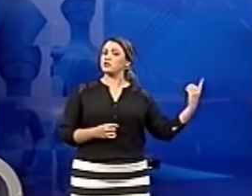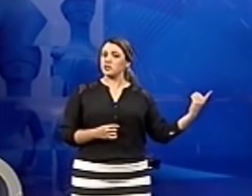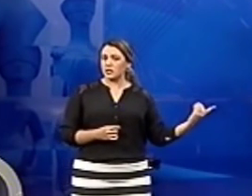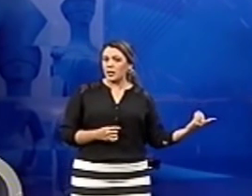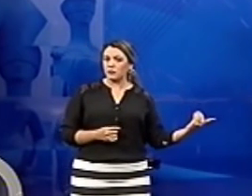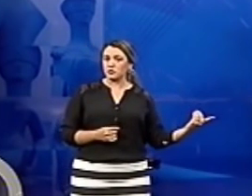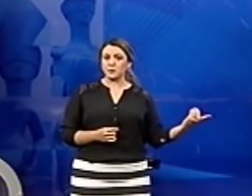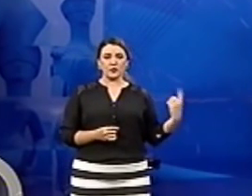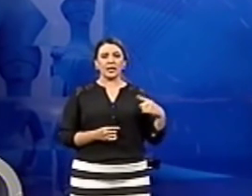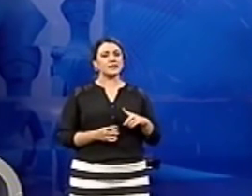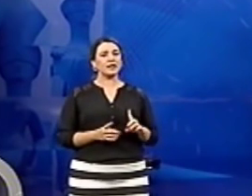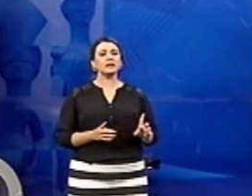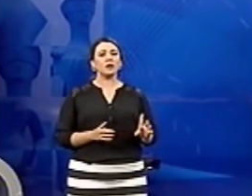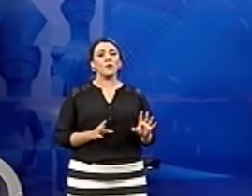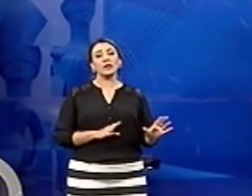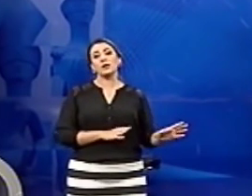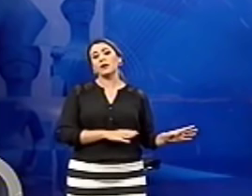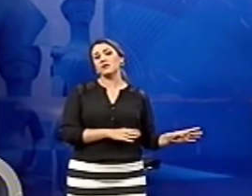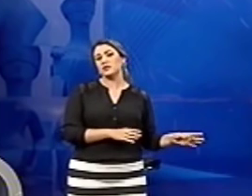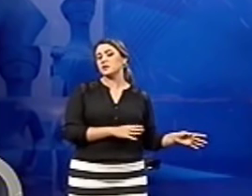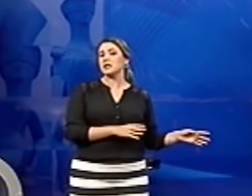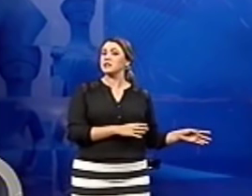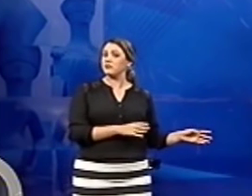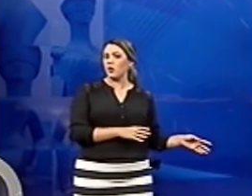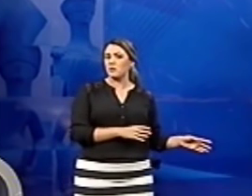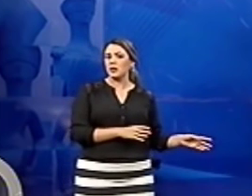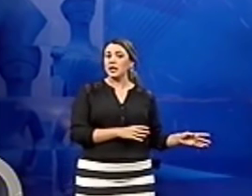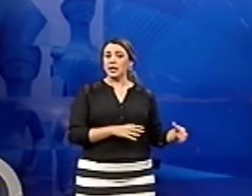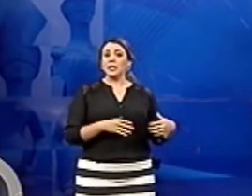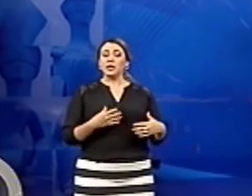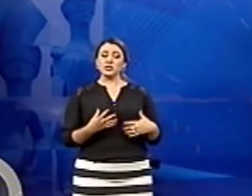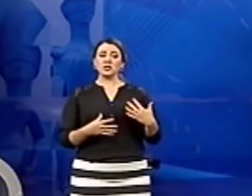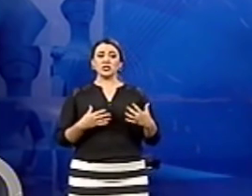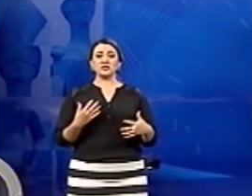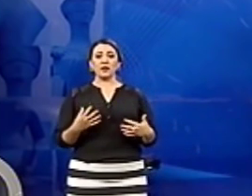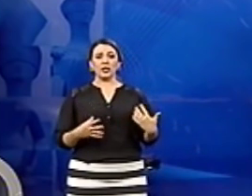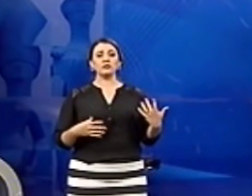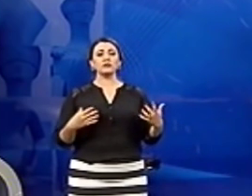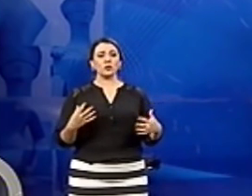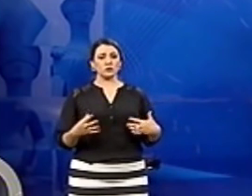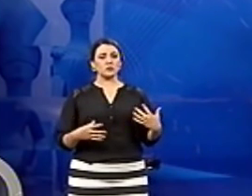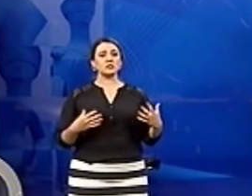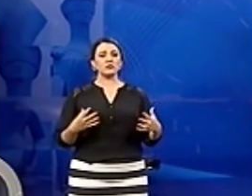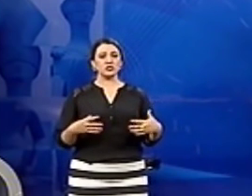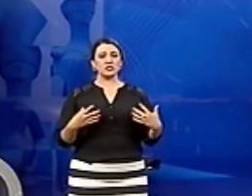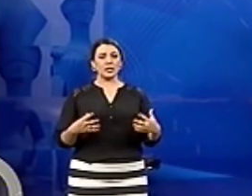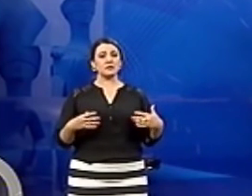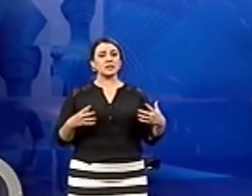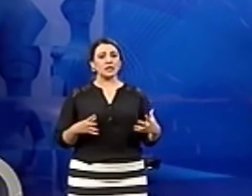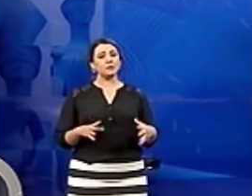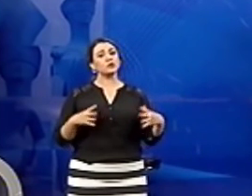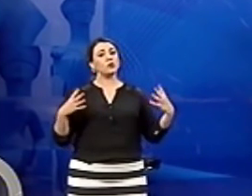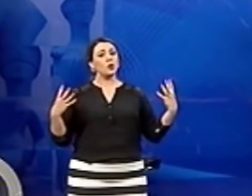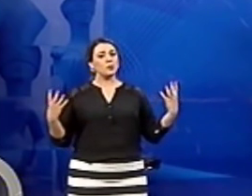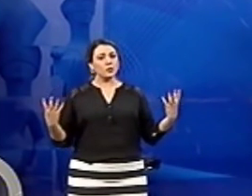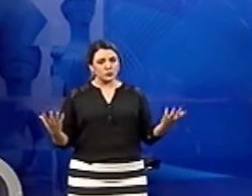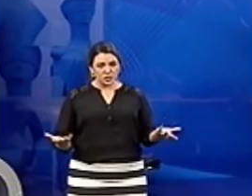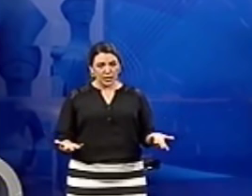de direitos, porque até então ele não era visto dessa forma. Isso a gente falando de construção de direitos em âmbito